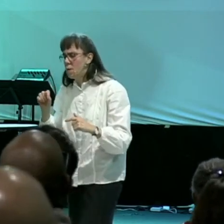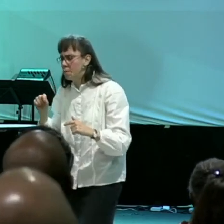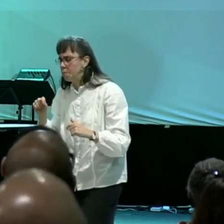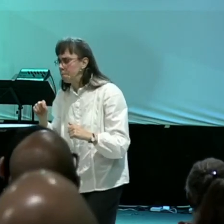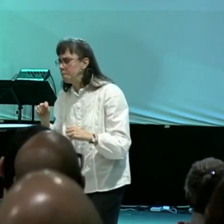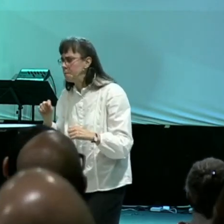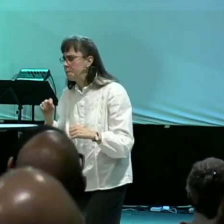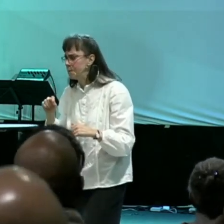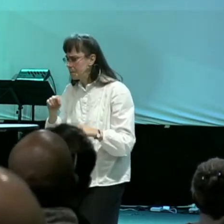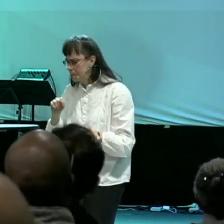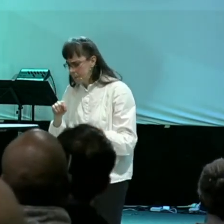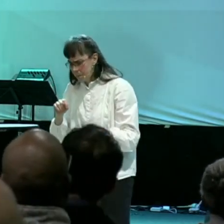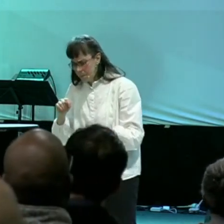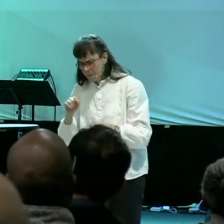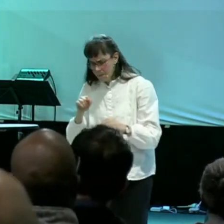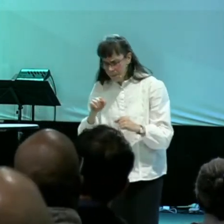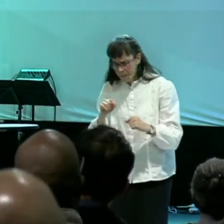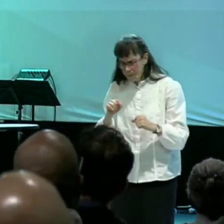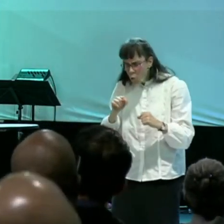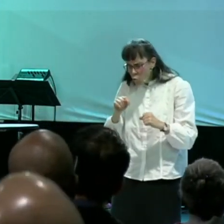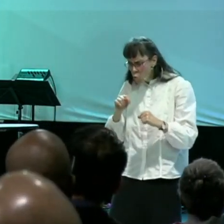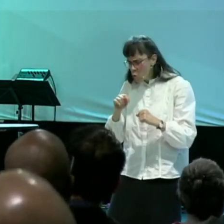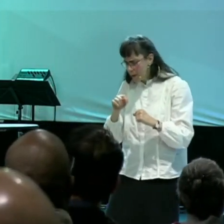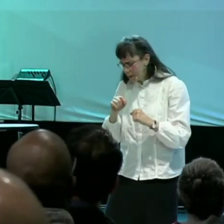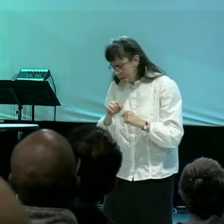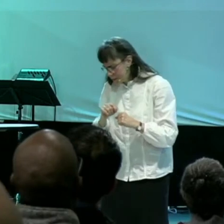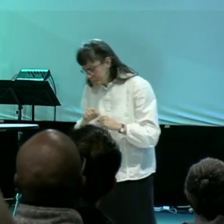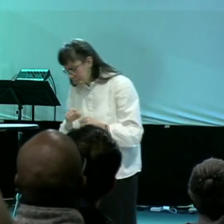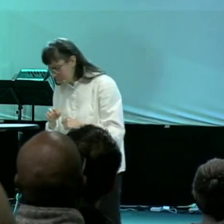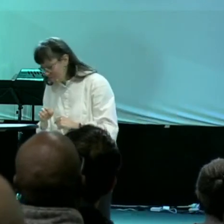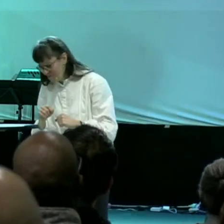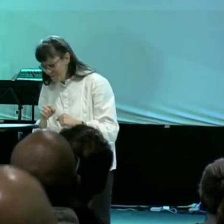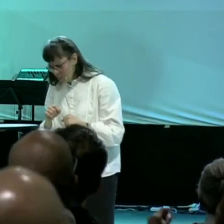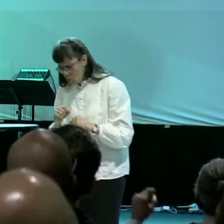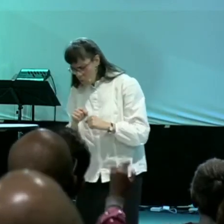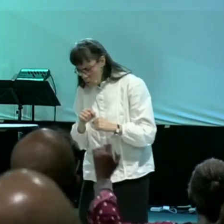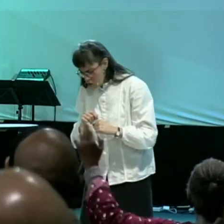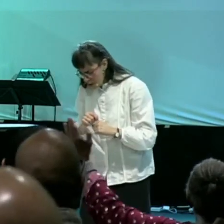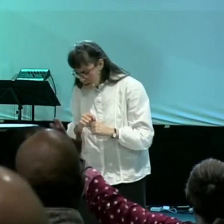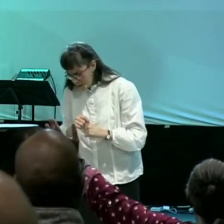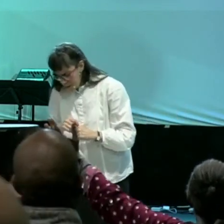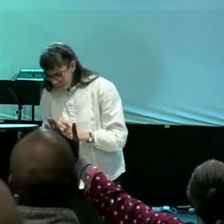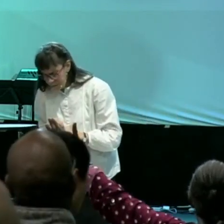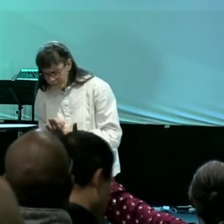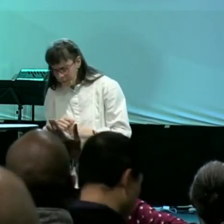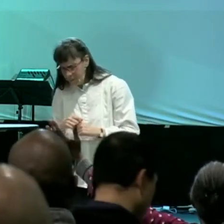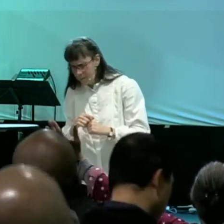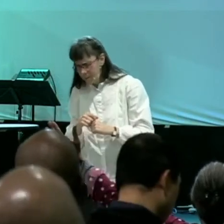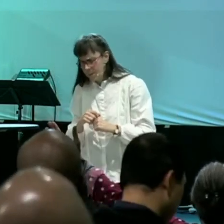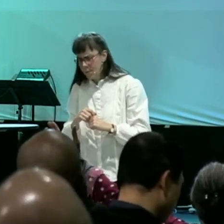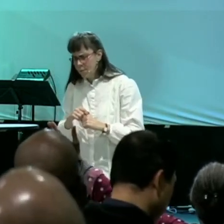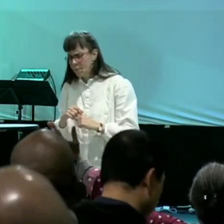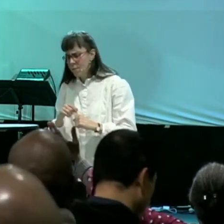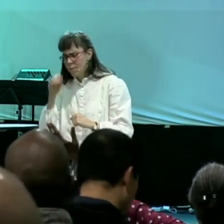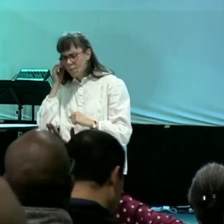about tomorrow. Moshe kabarinda baso tokote baya. Moshe kabarinda shanta. Dieu